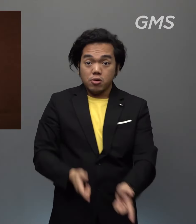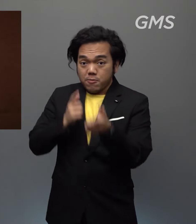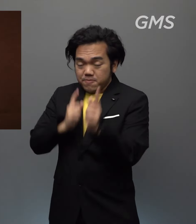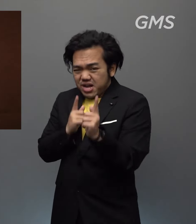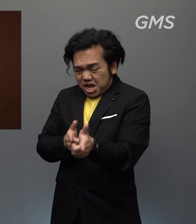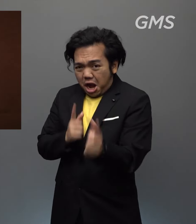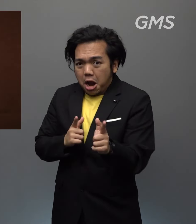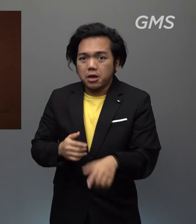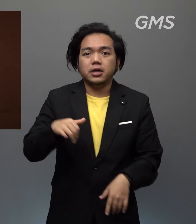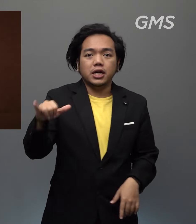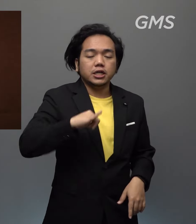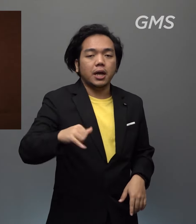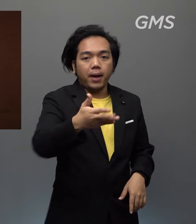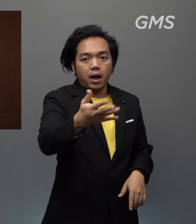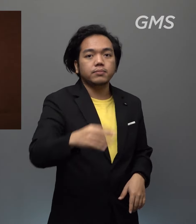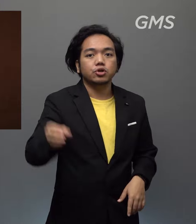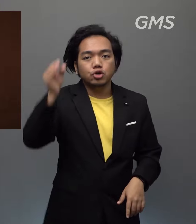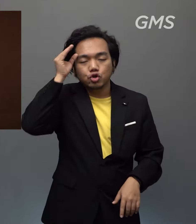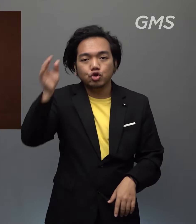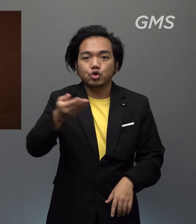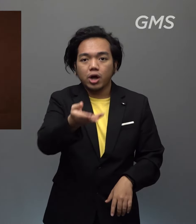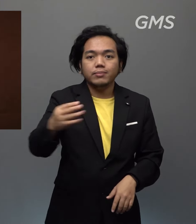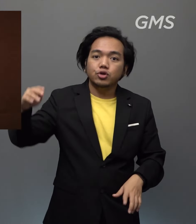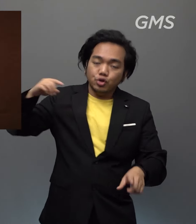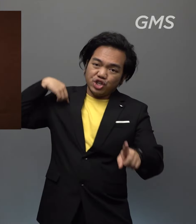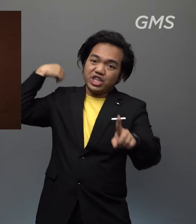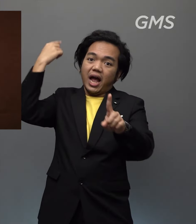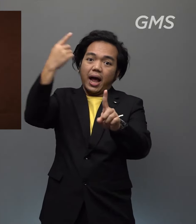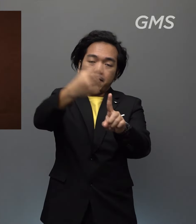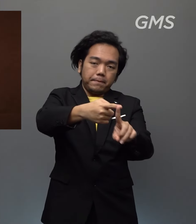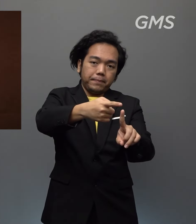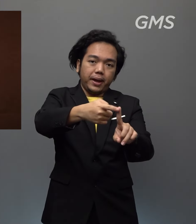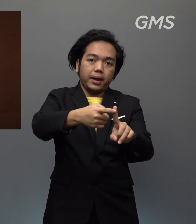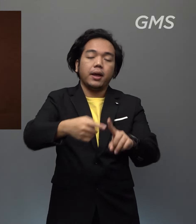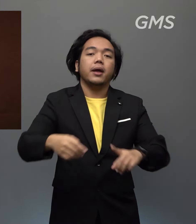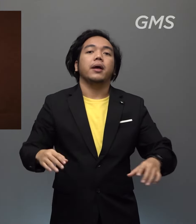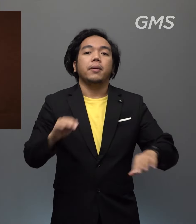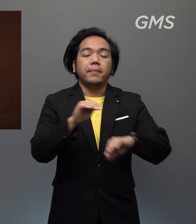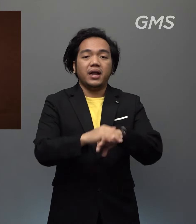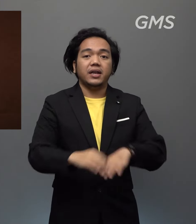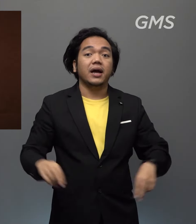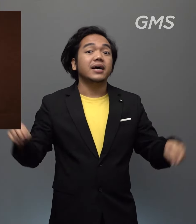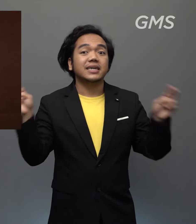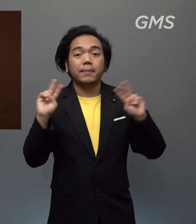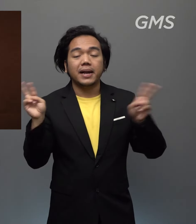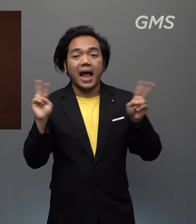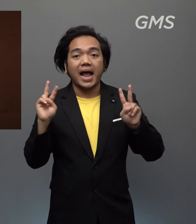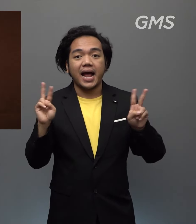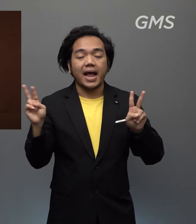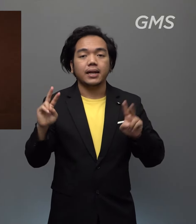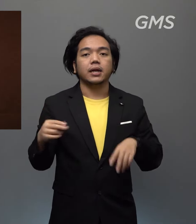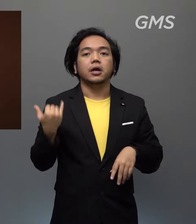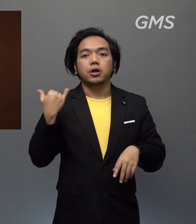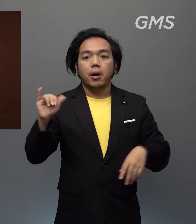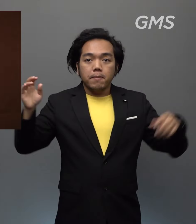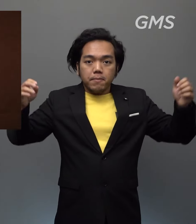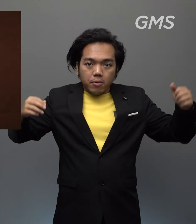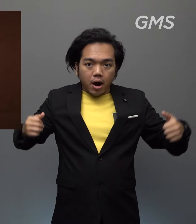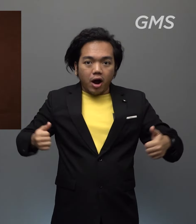kita untuk kita sampai kepada kemenangan dan kemuliaan yang gilang gemilang yang